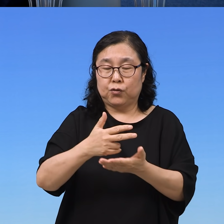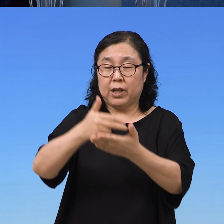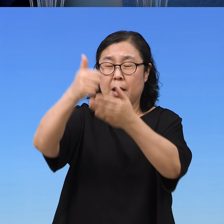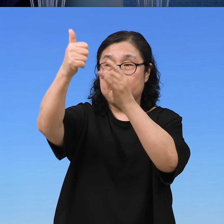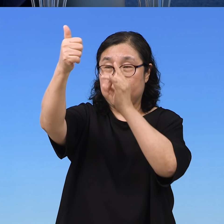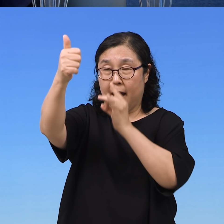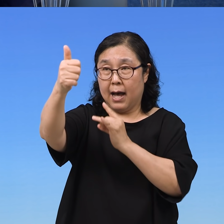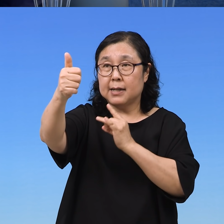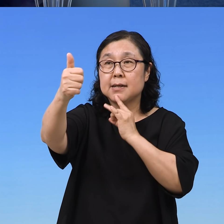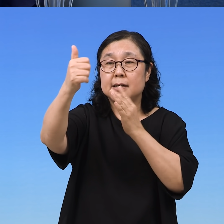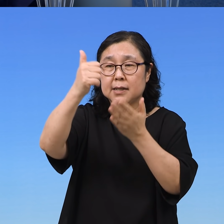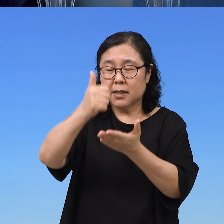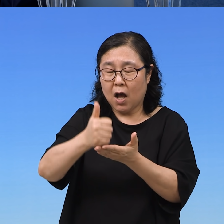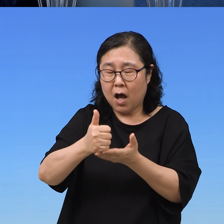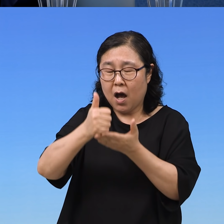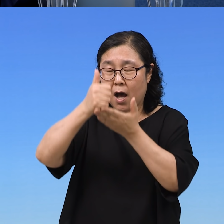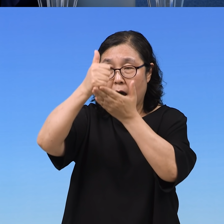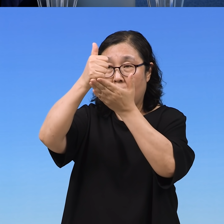섬기리.